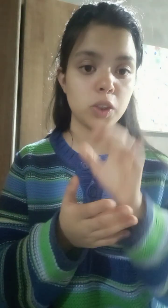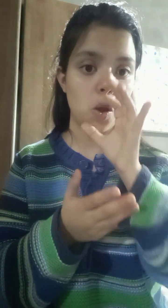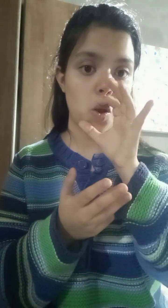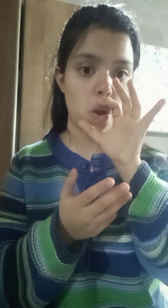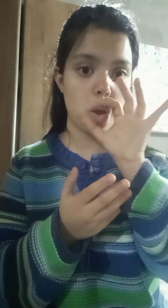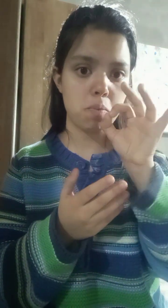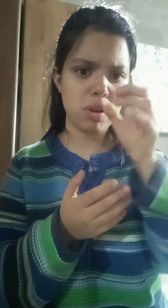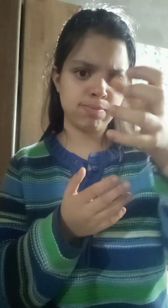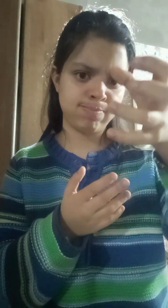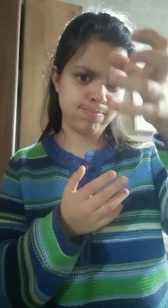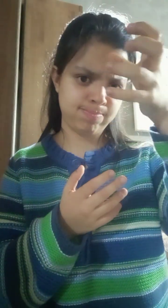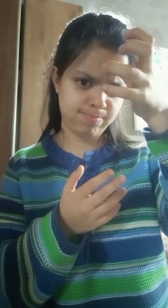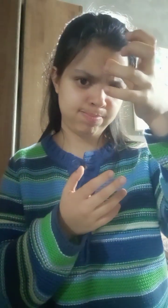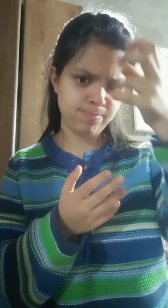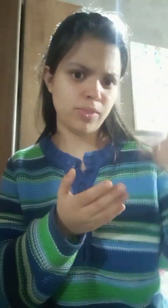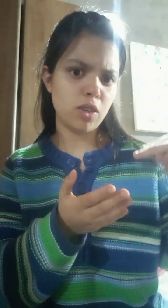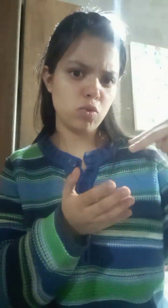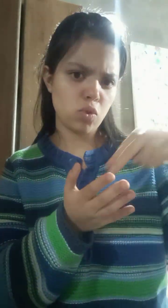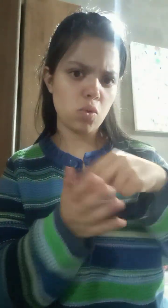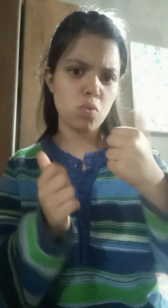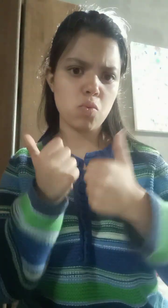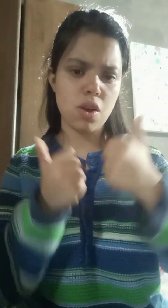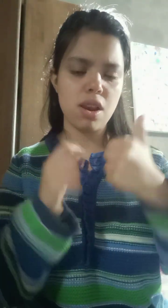último autor del artículo